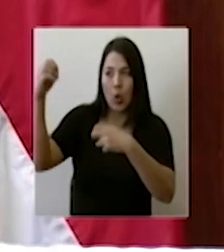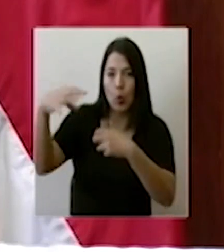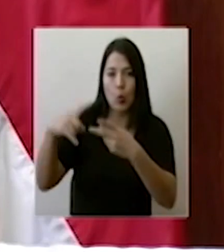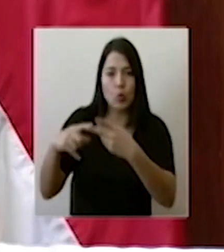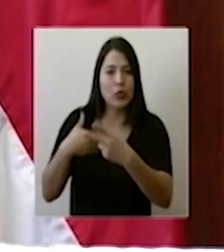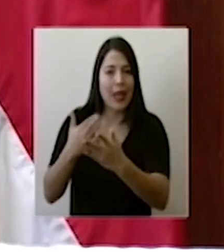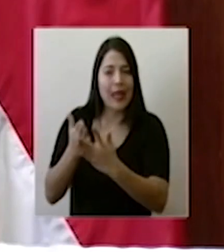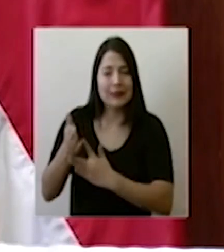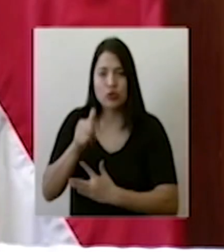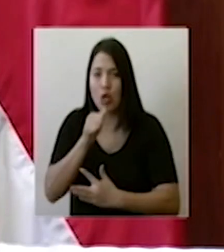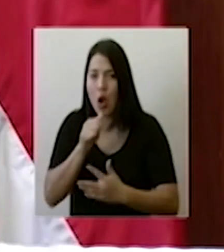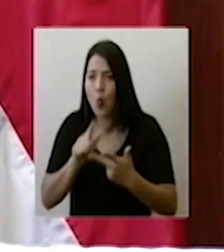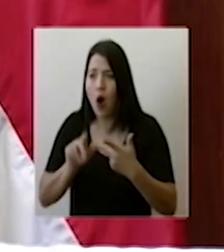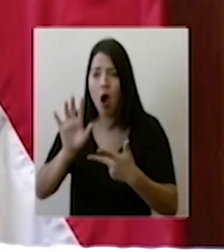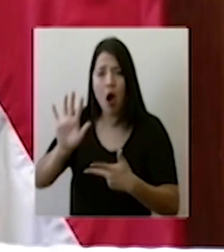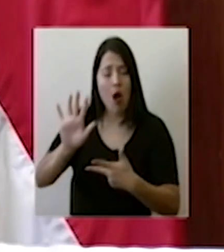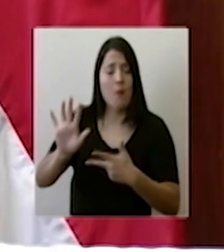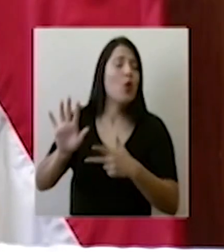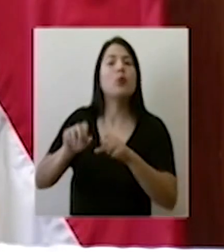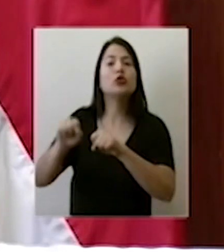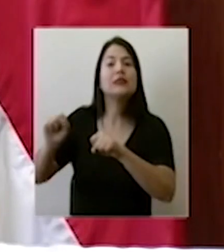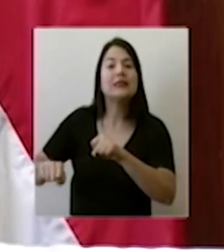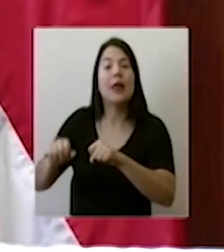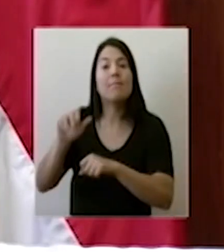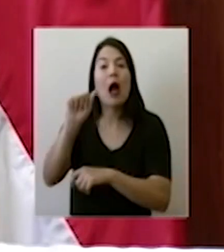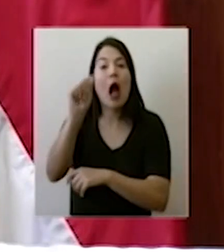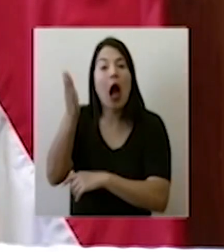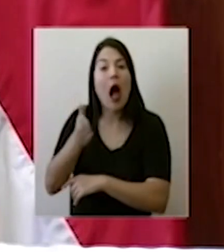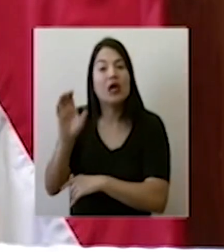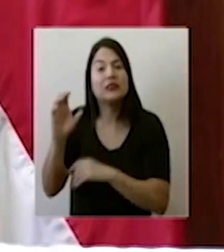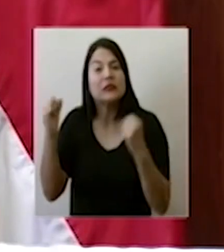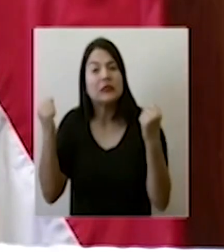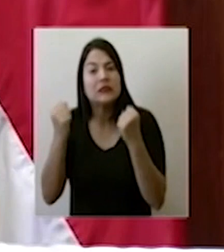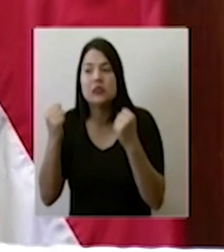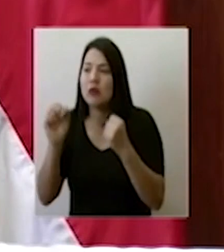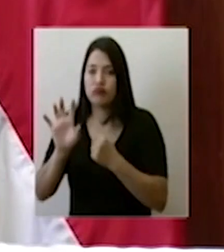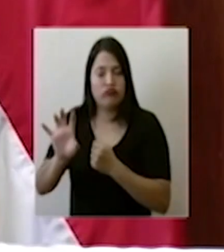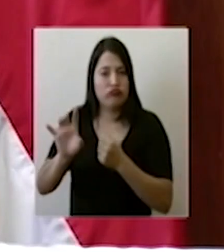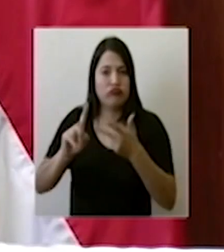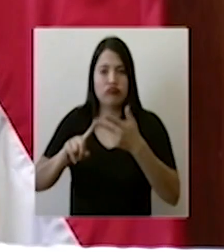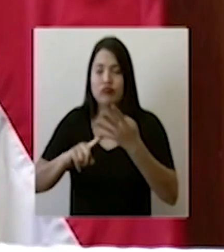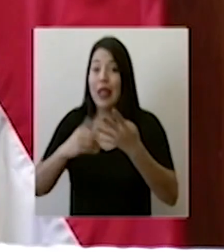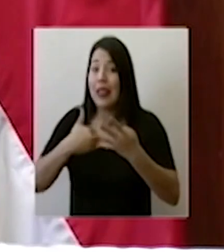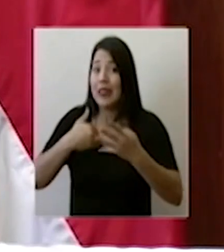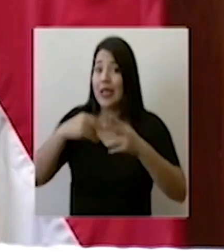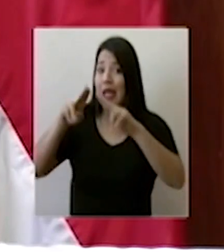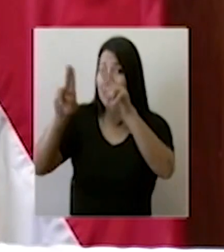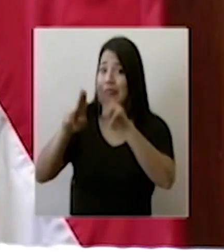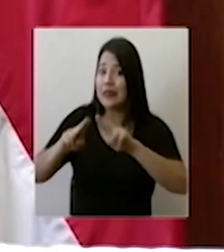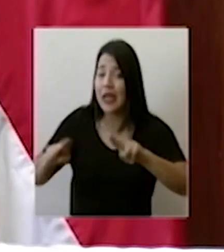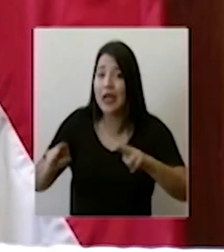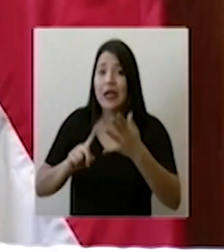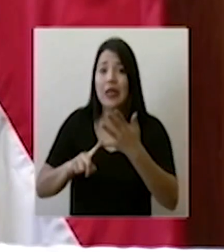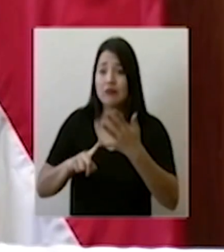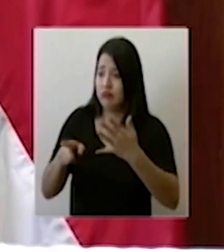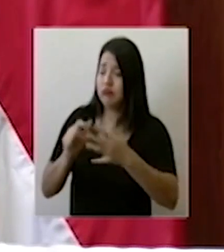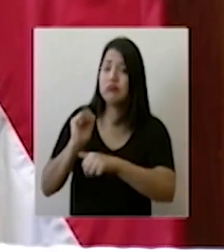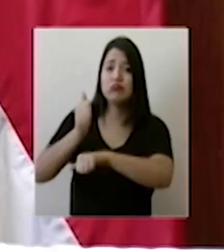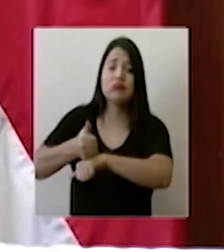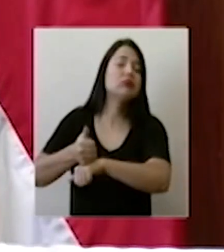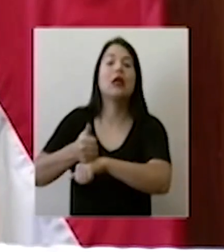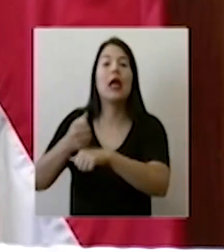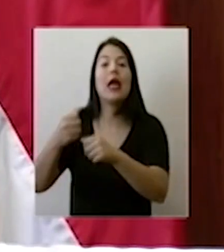de pacientes que presentan otras patologías. La instalación inició este sábado y concluirá a más tardar el lunes. Y según indicó